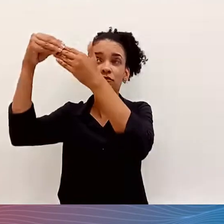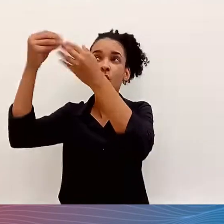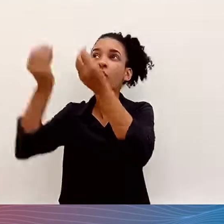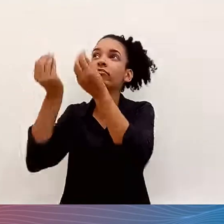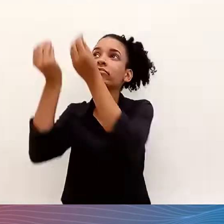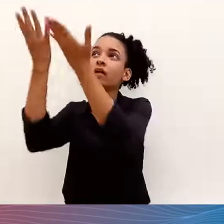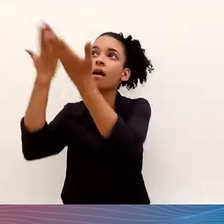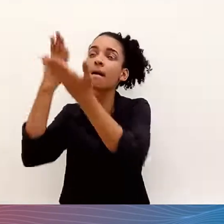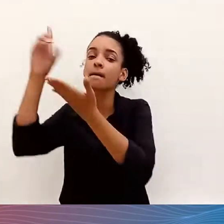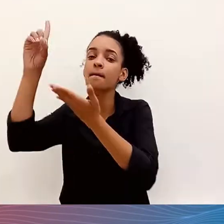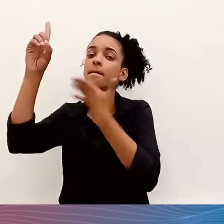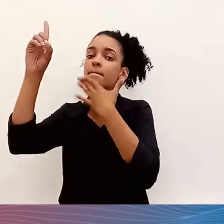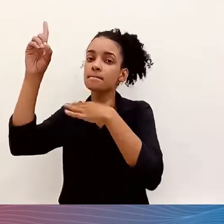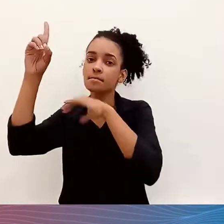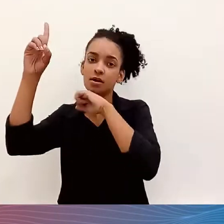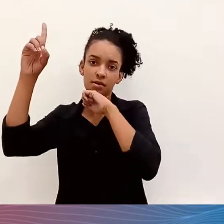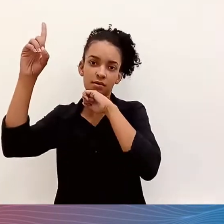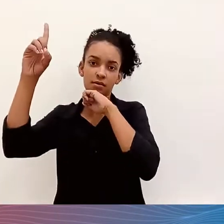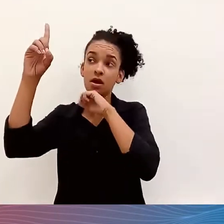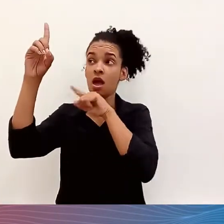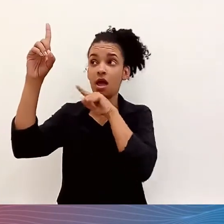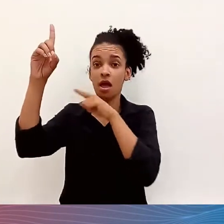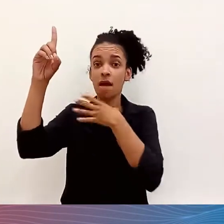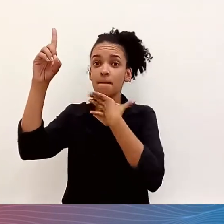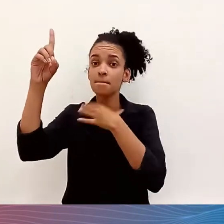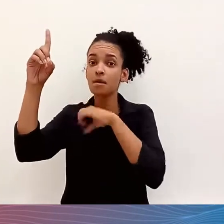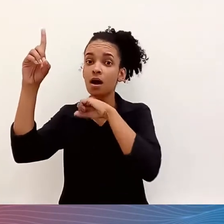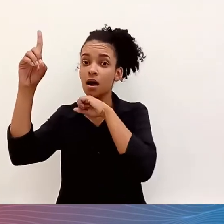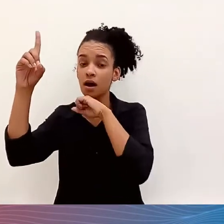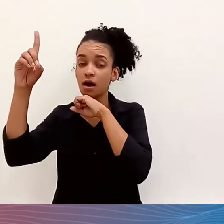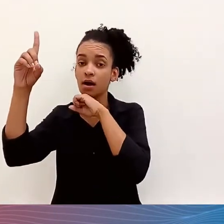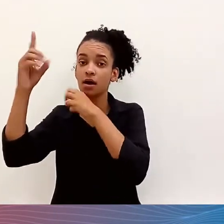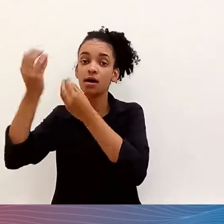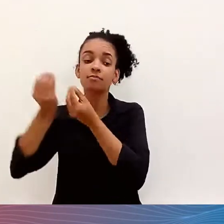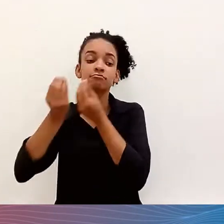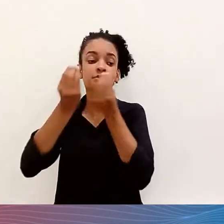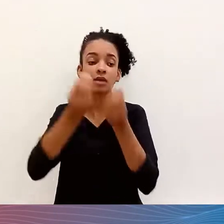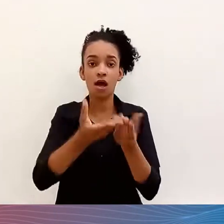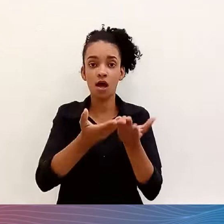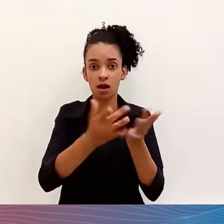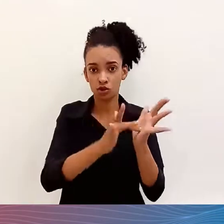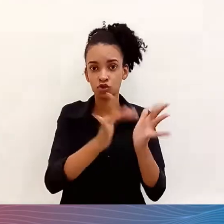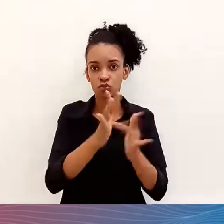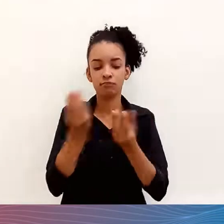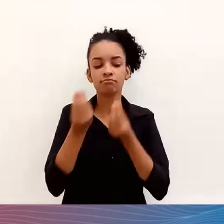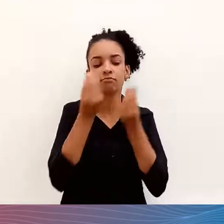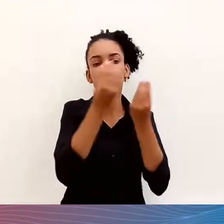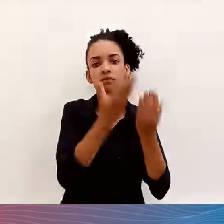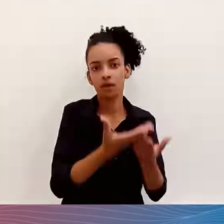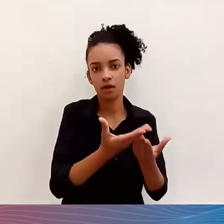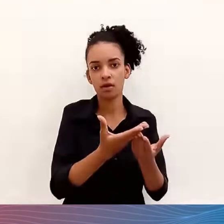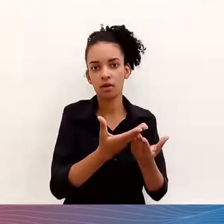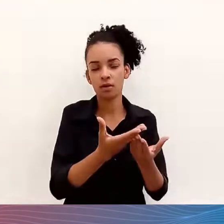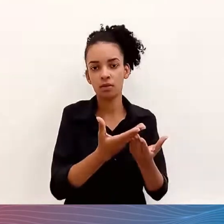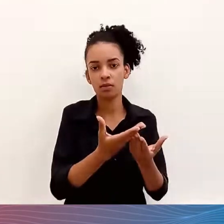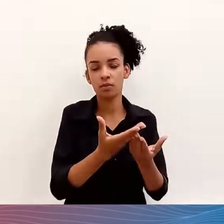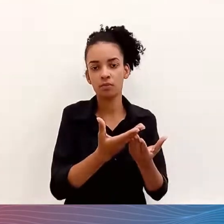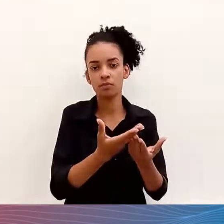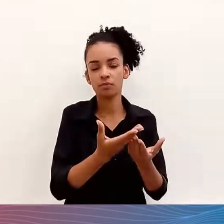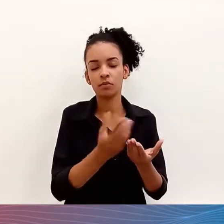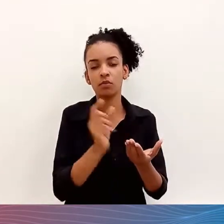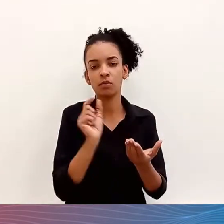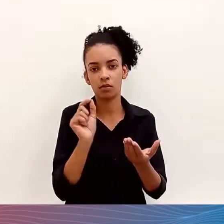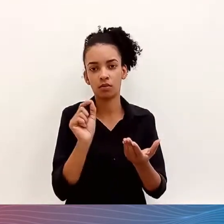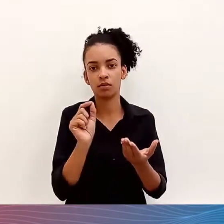Pai devolveu a ele, né? Devolveu-os a Cristo, fazendo de cada